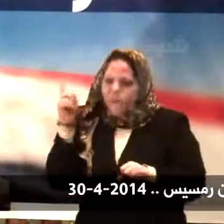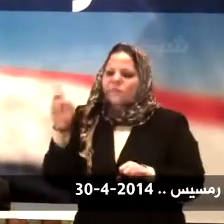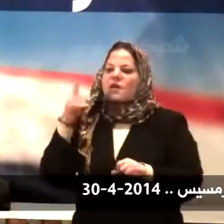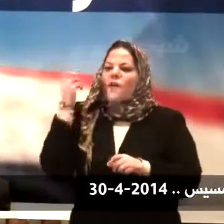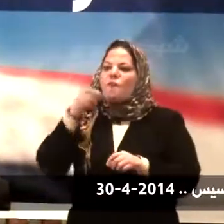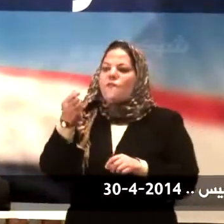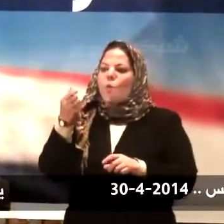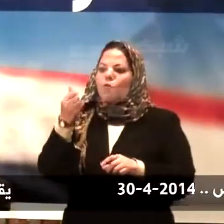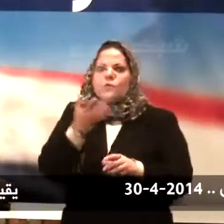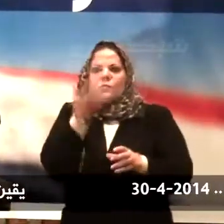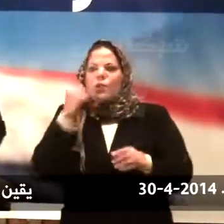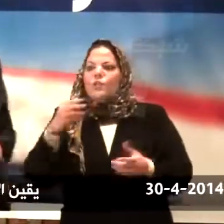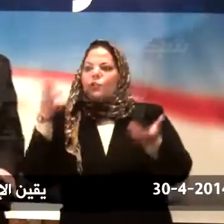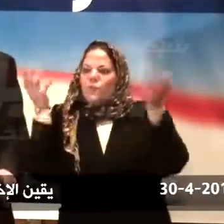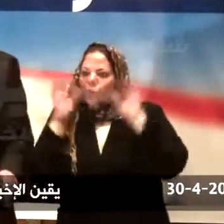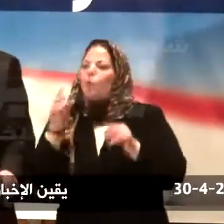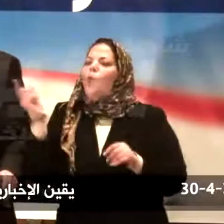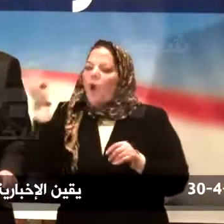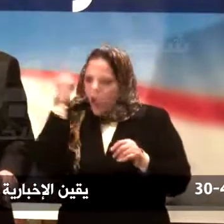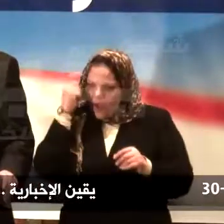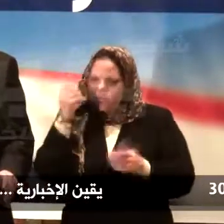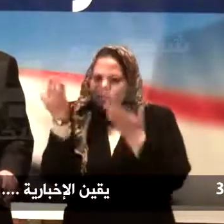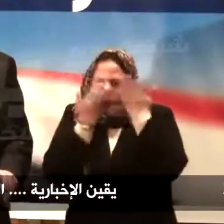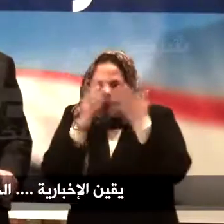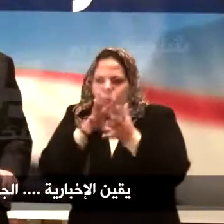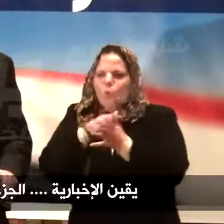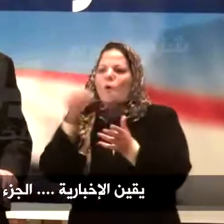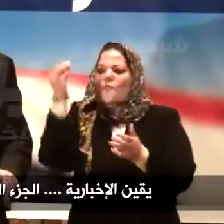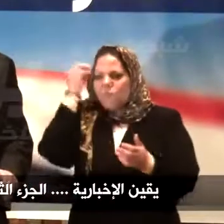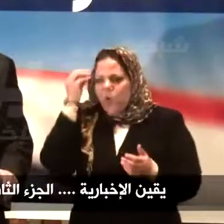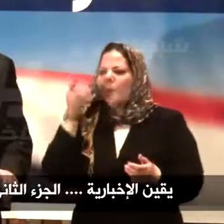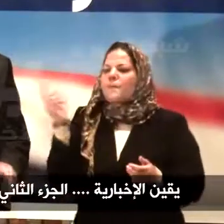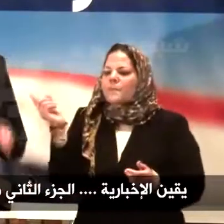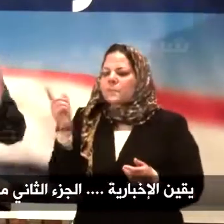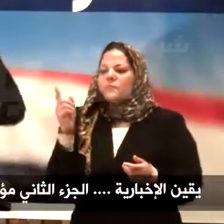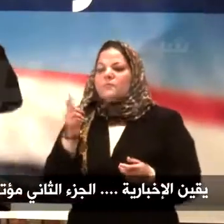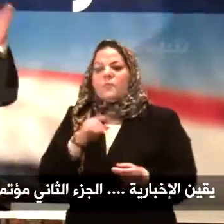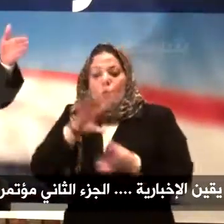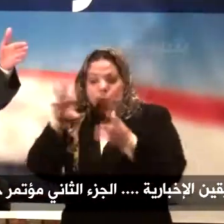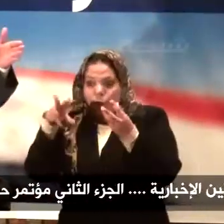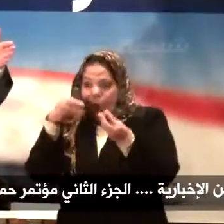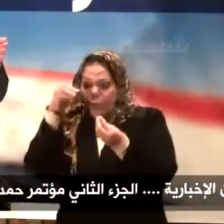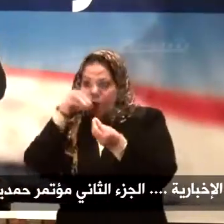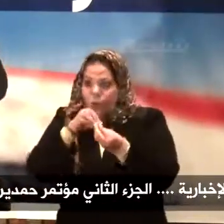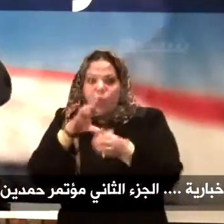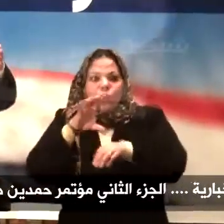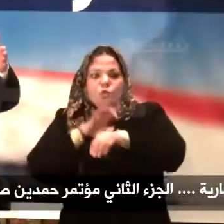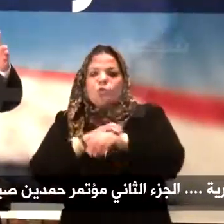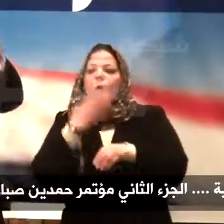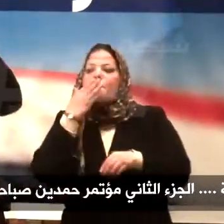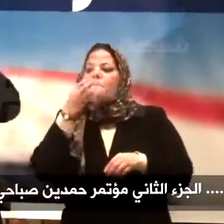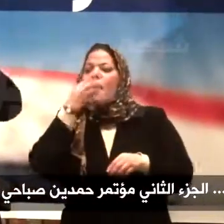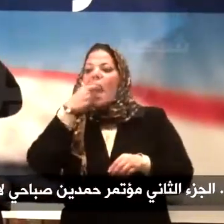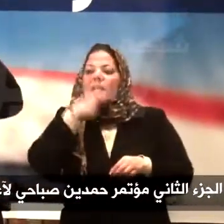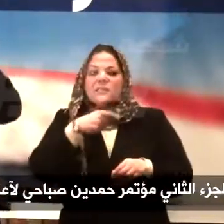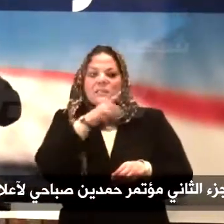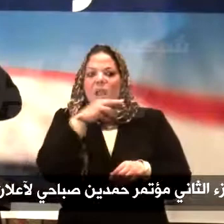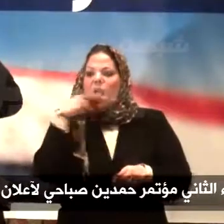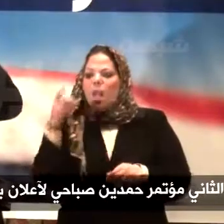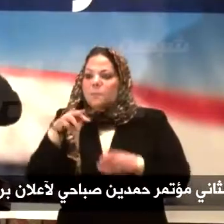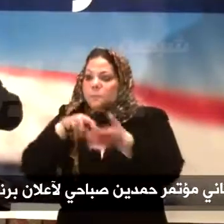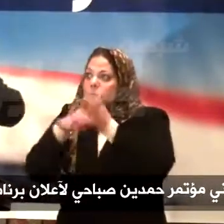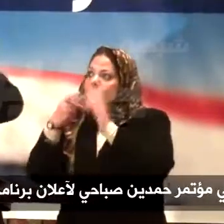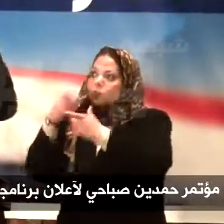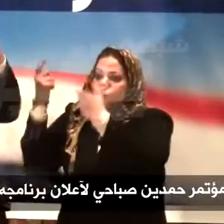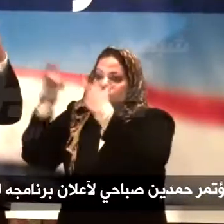ضخم، عارفين ودارسين. لكن انا بقول لكم بالاضافة اللي قاله استاذنا الدكتور بهي عن نسبة